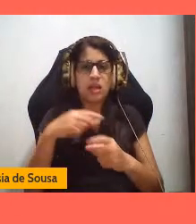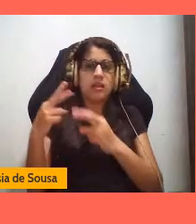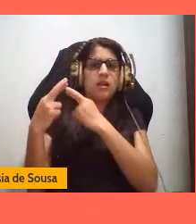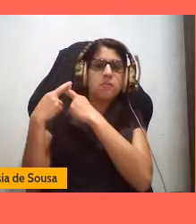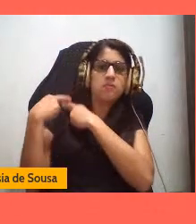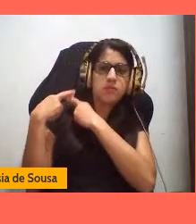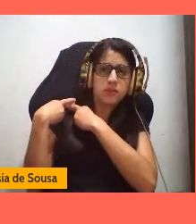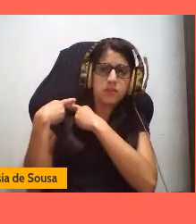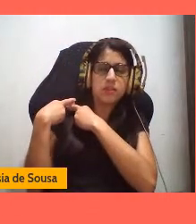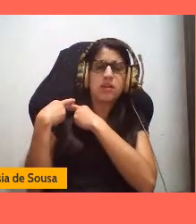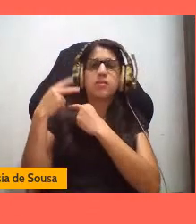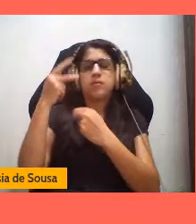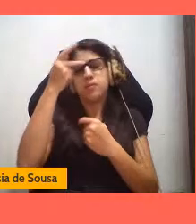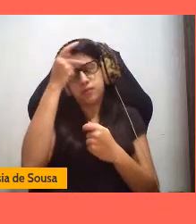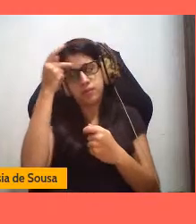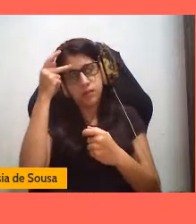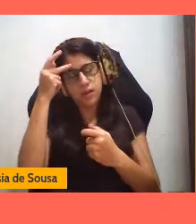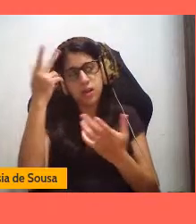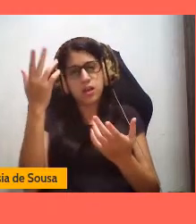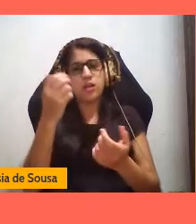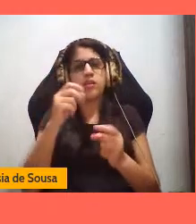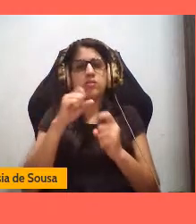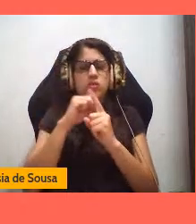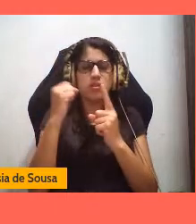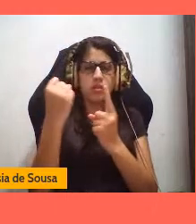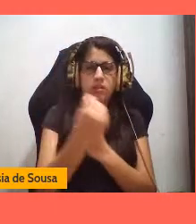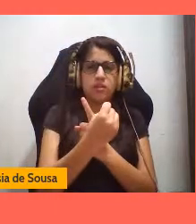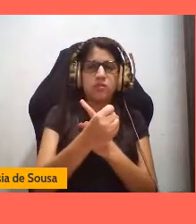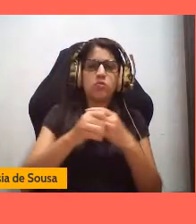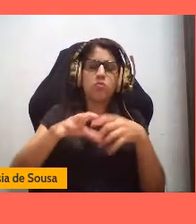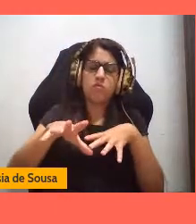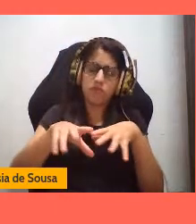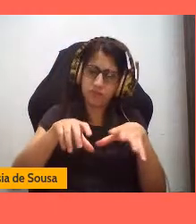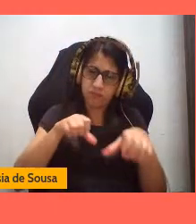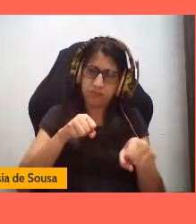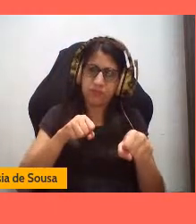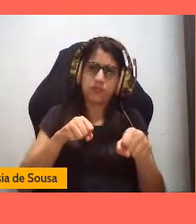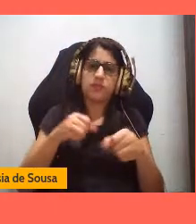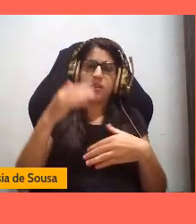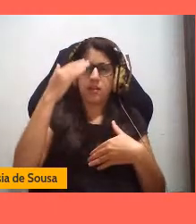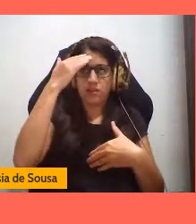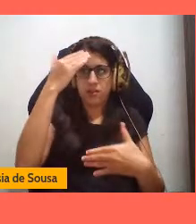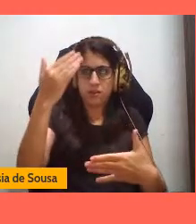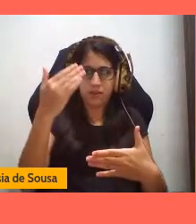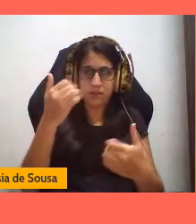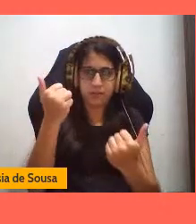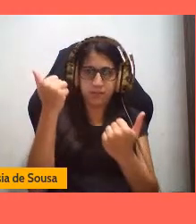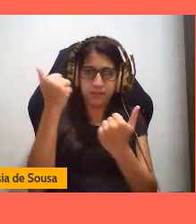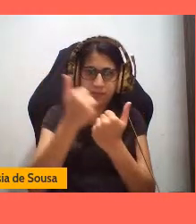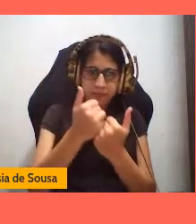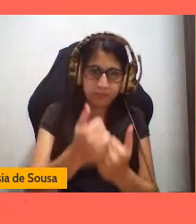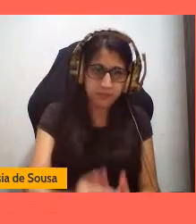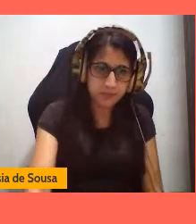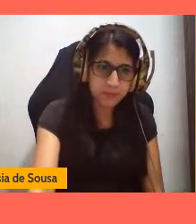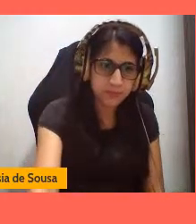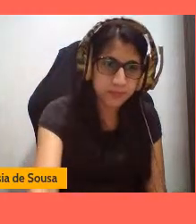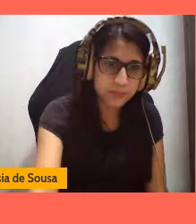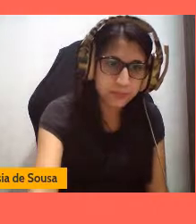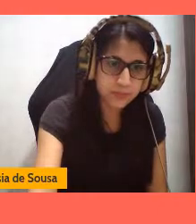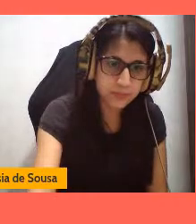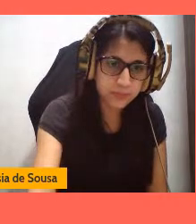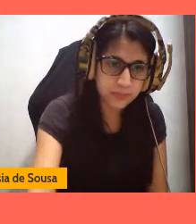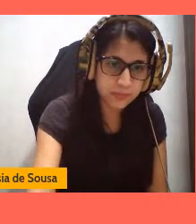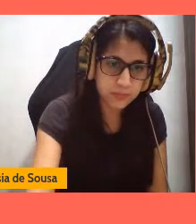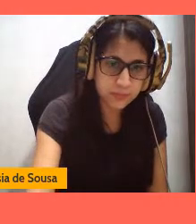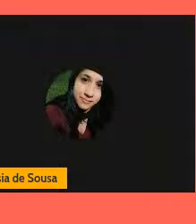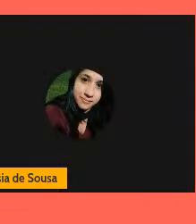sociedade, com as pessoas, com a formação. Então, fica realmente a gratidão ao professor Rondon, professora Adriana, que estão